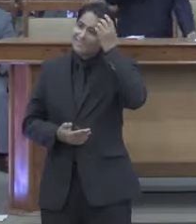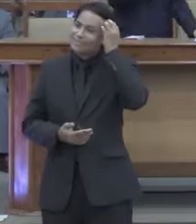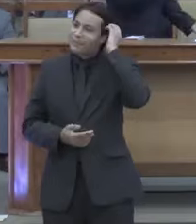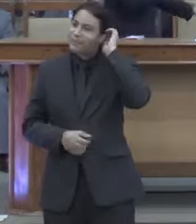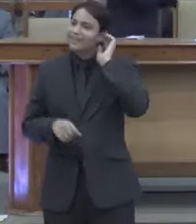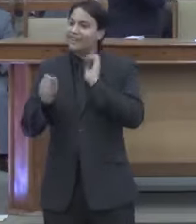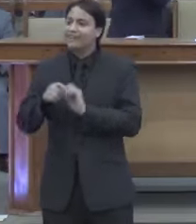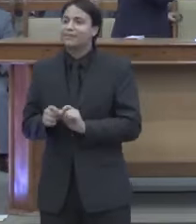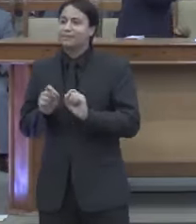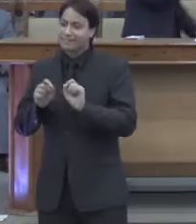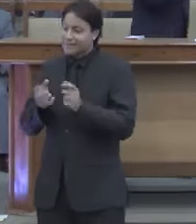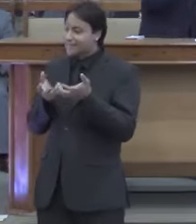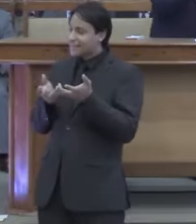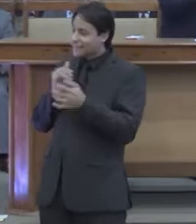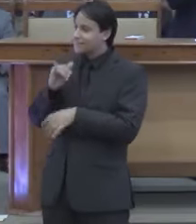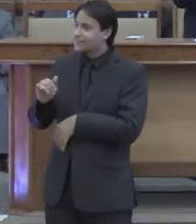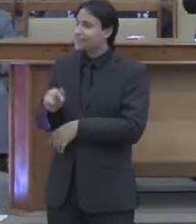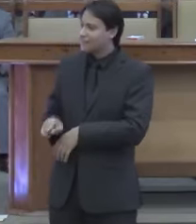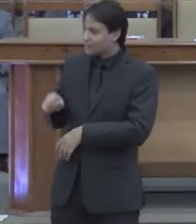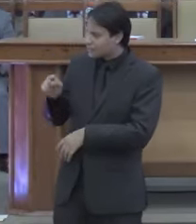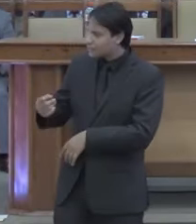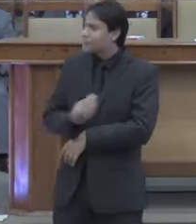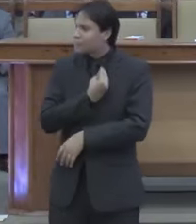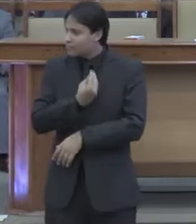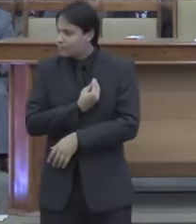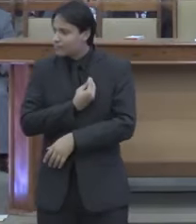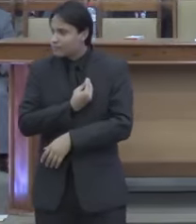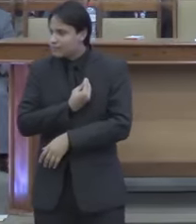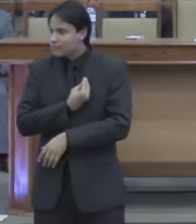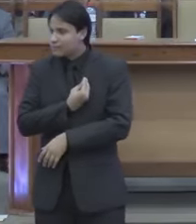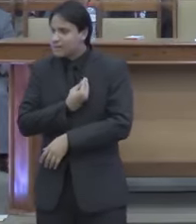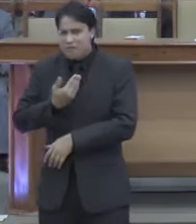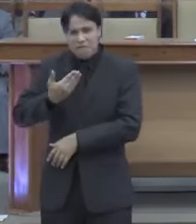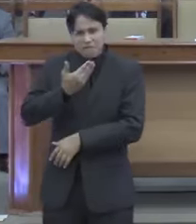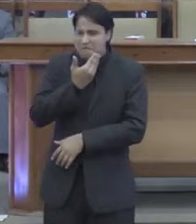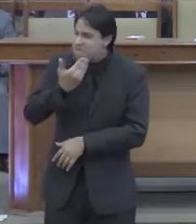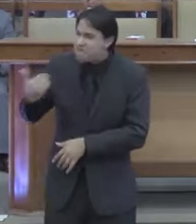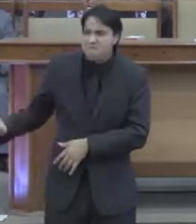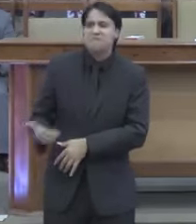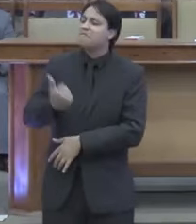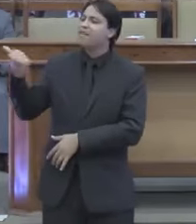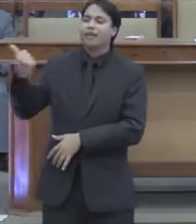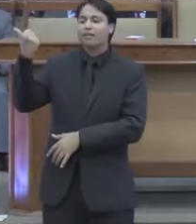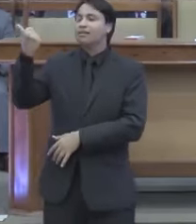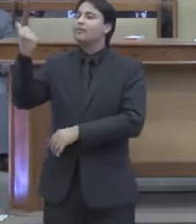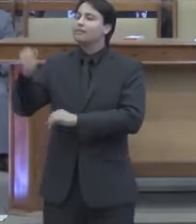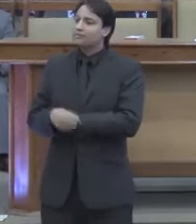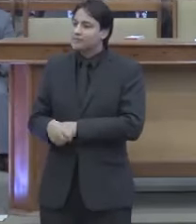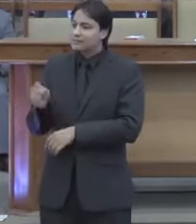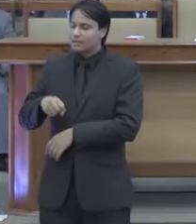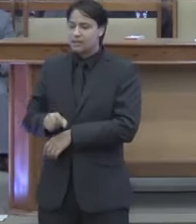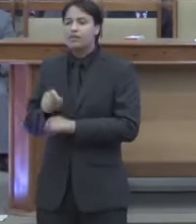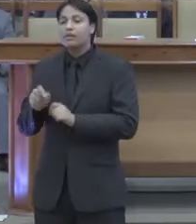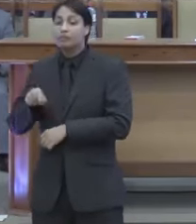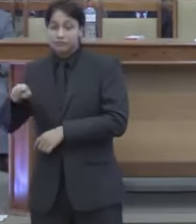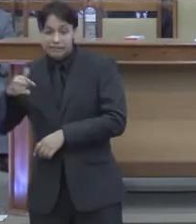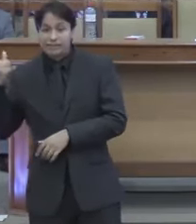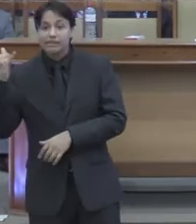ela queria dizer o seguinte: tu viver, rapaz, é a maior coisa, porque essas palavras que saem da tua